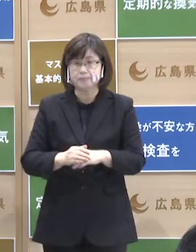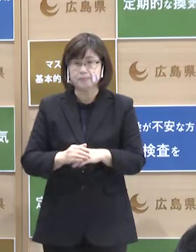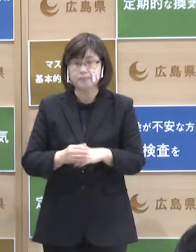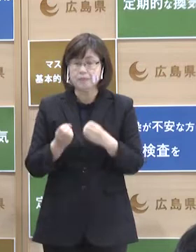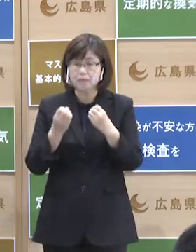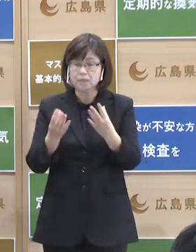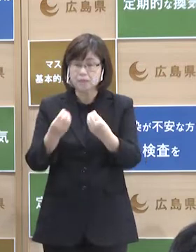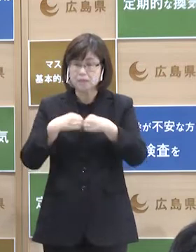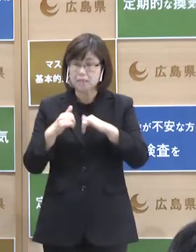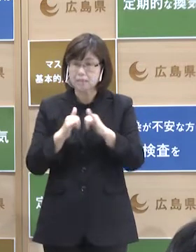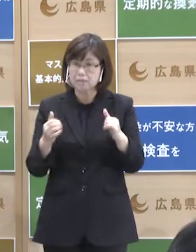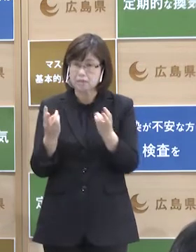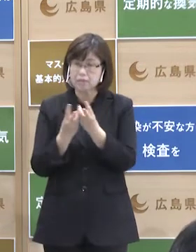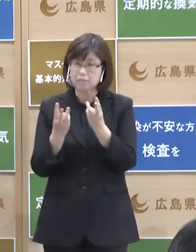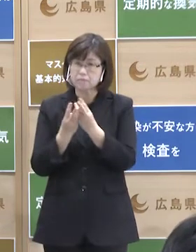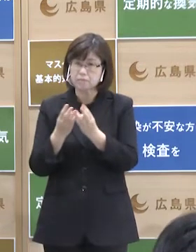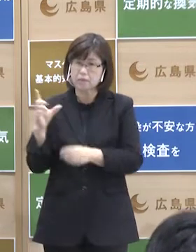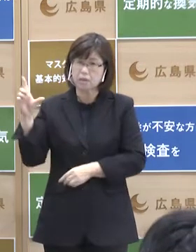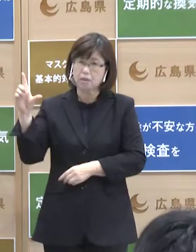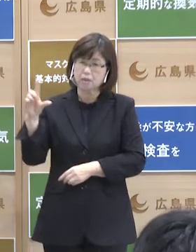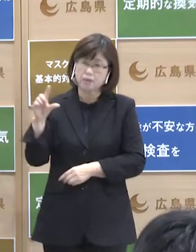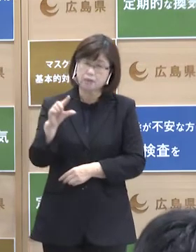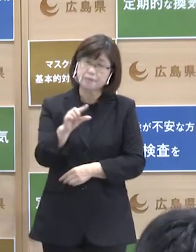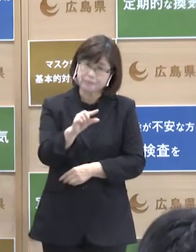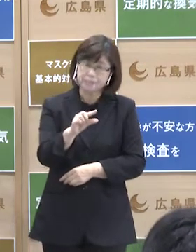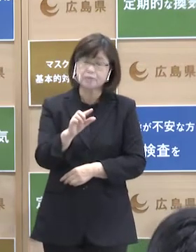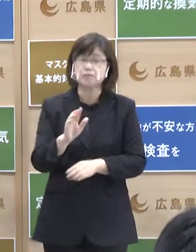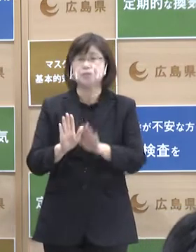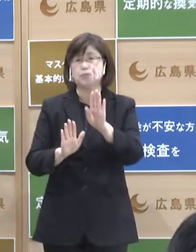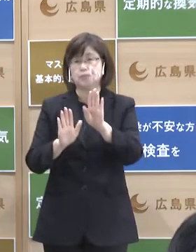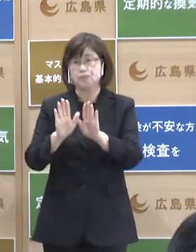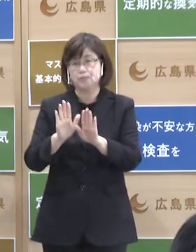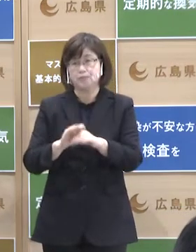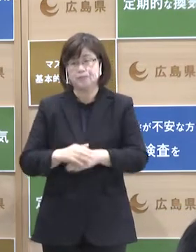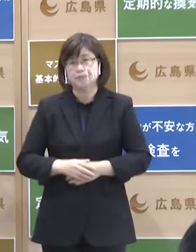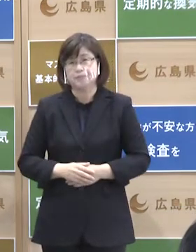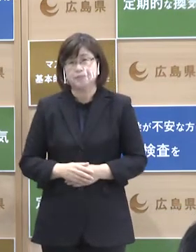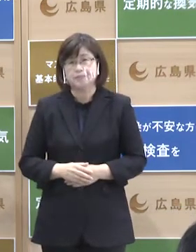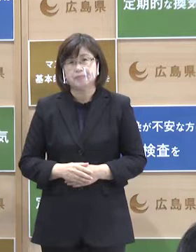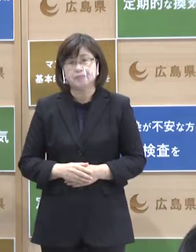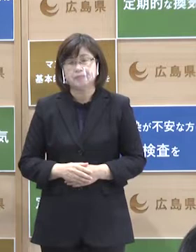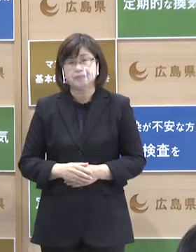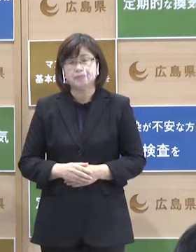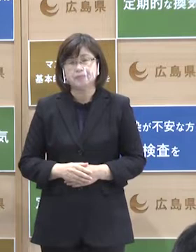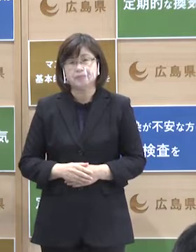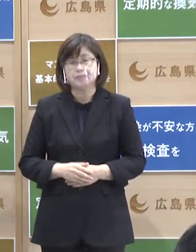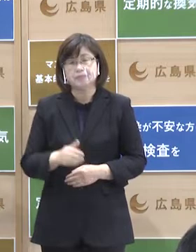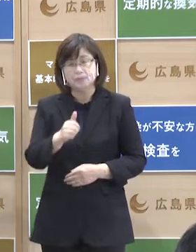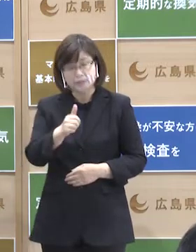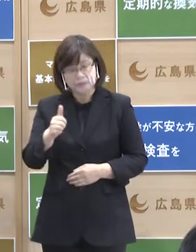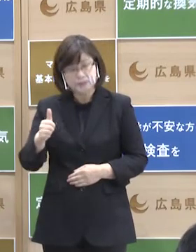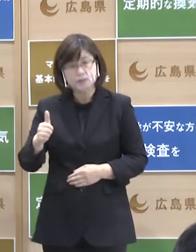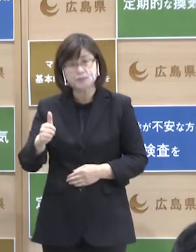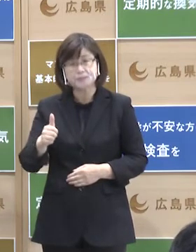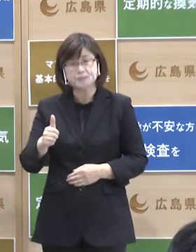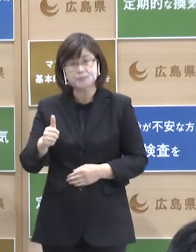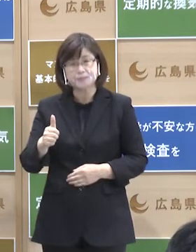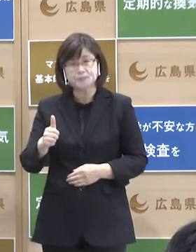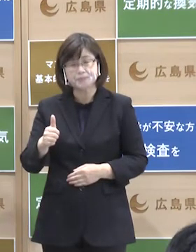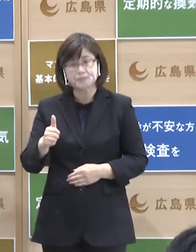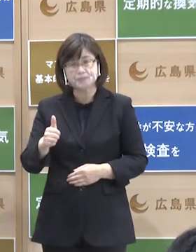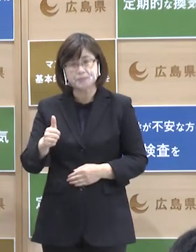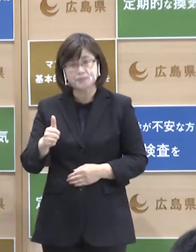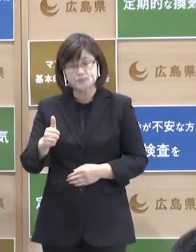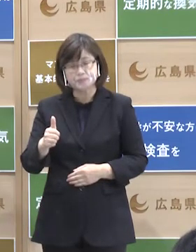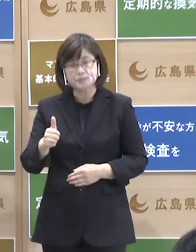規の感染者数は減少傾向となっております。ただ感染水準で見